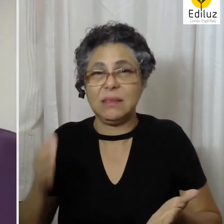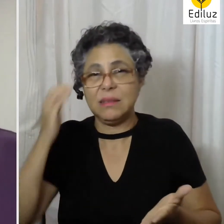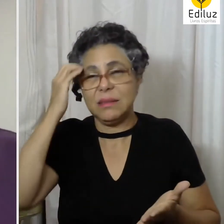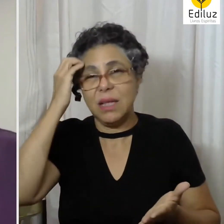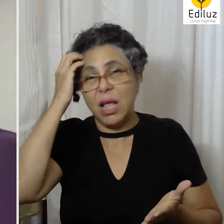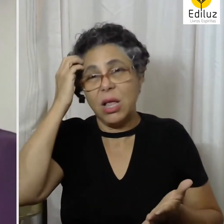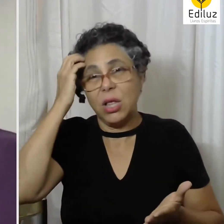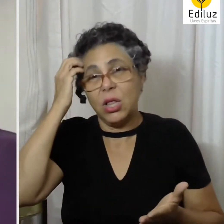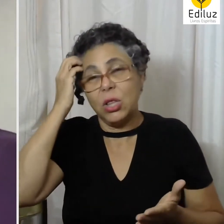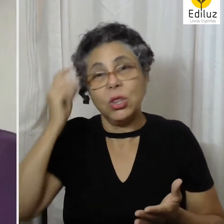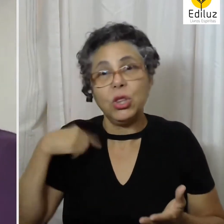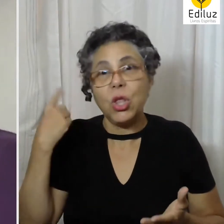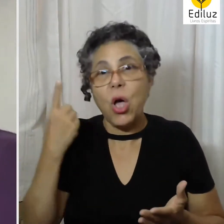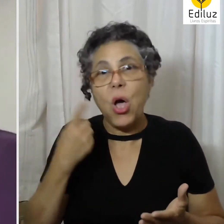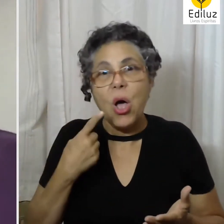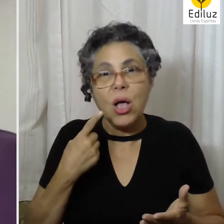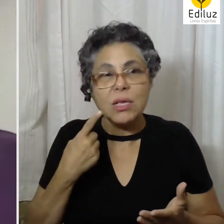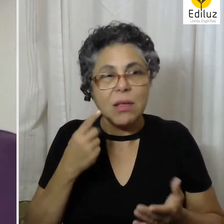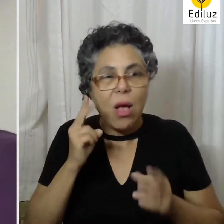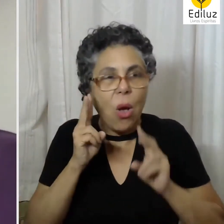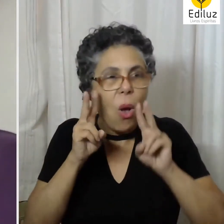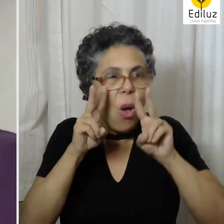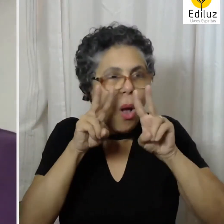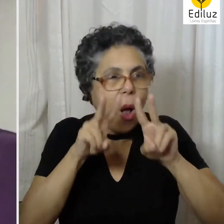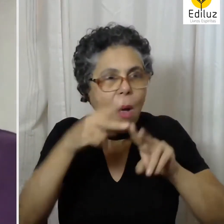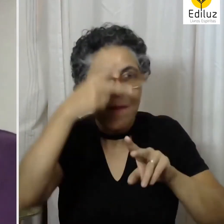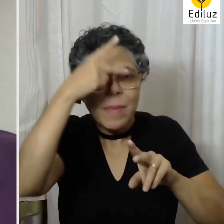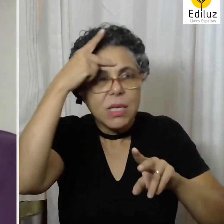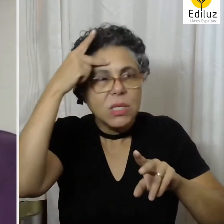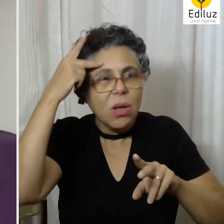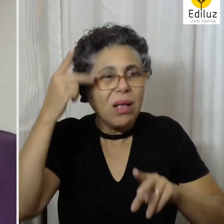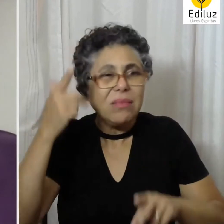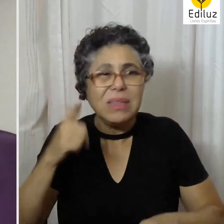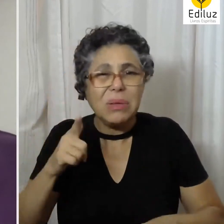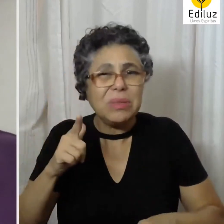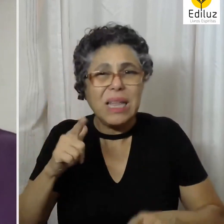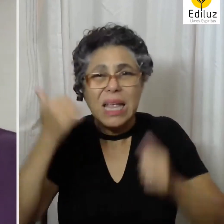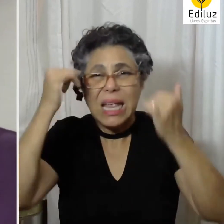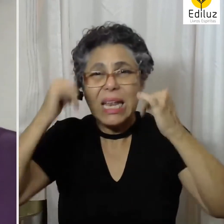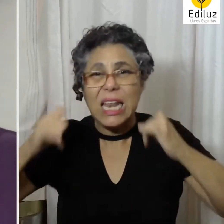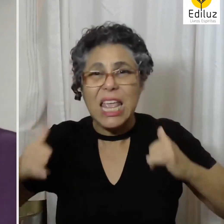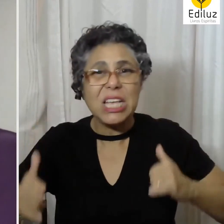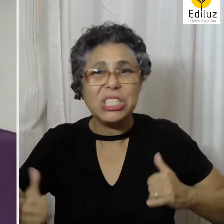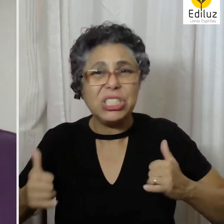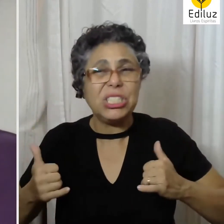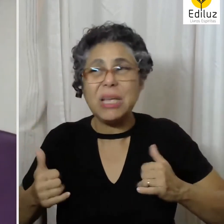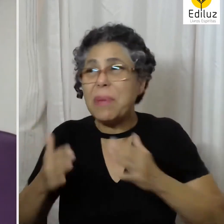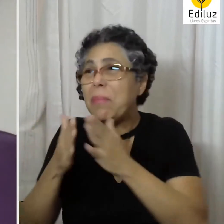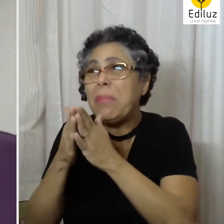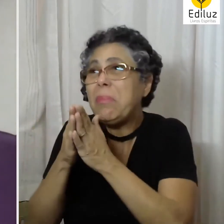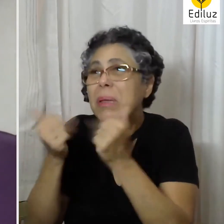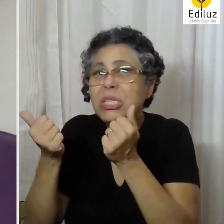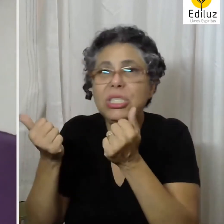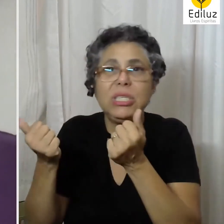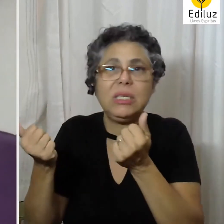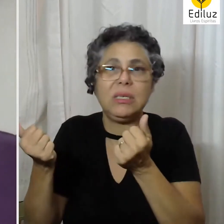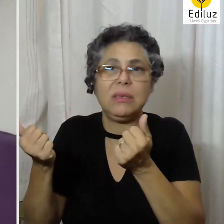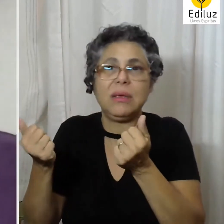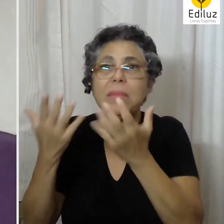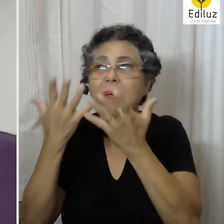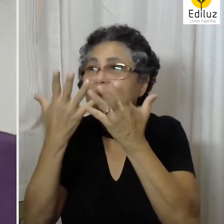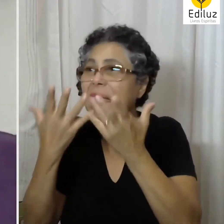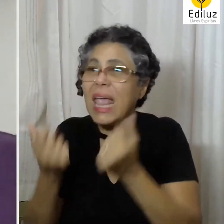Nós estamos diante de pessoas que não têm mais uma gota de energia para reivindicar